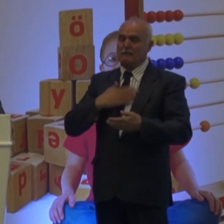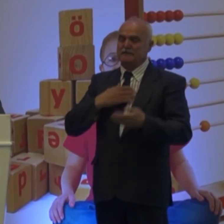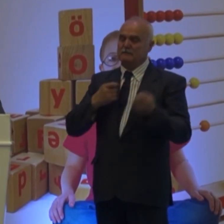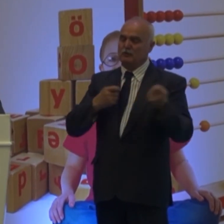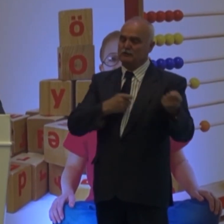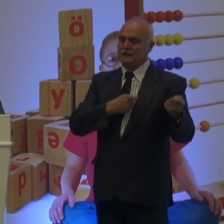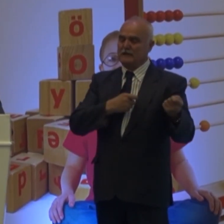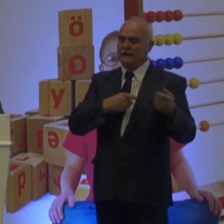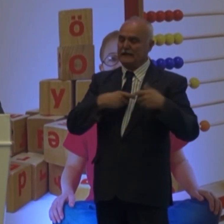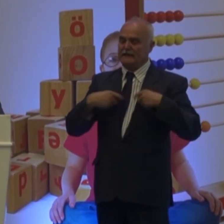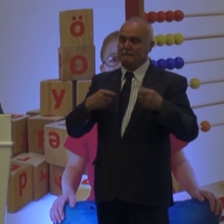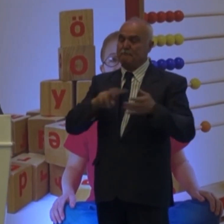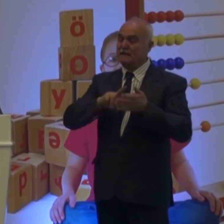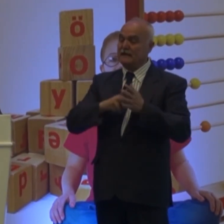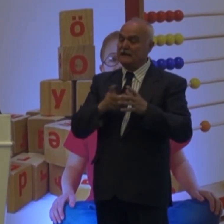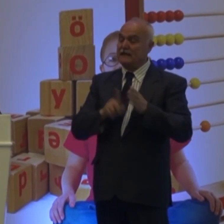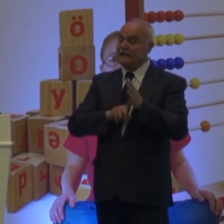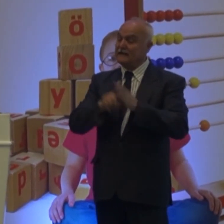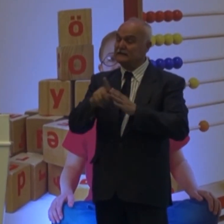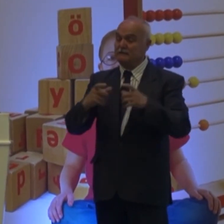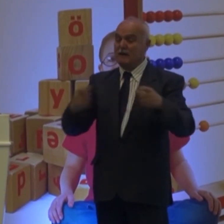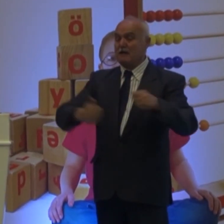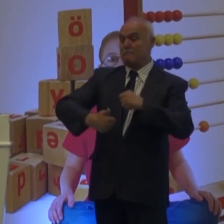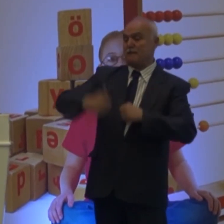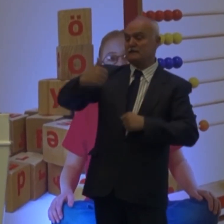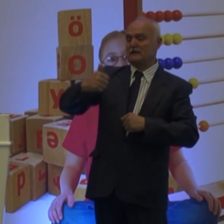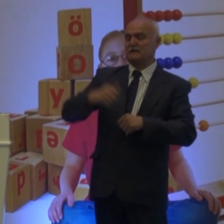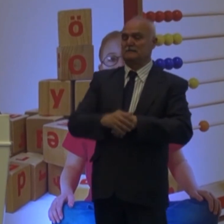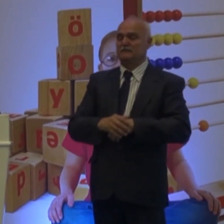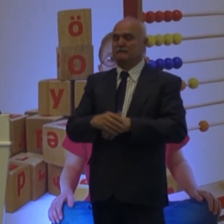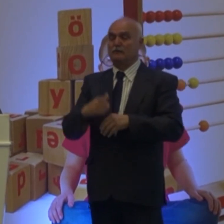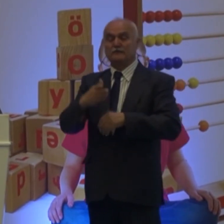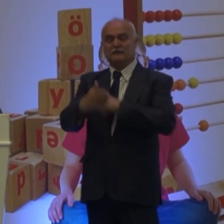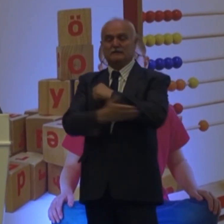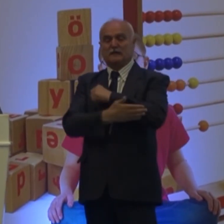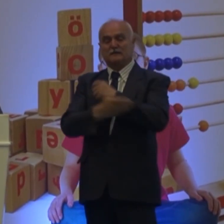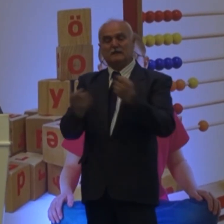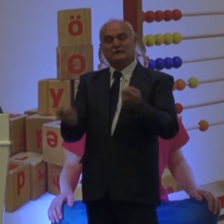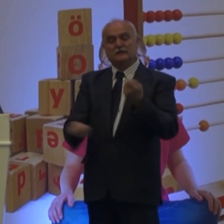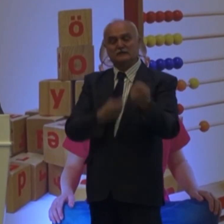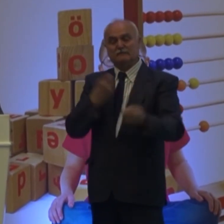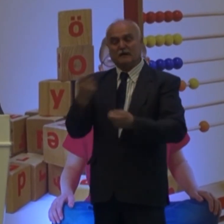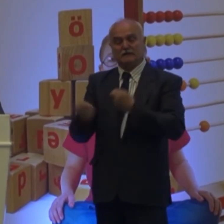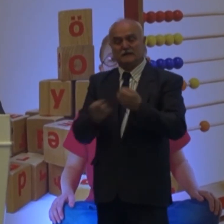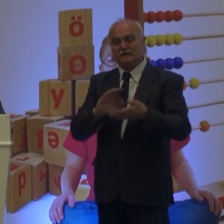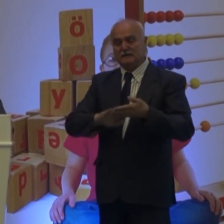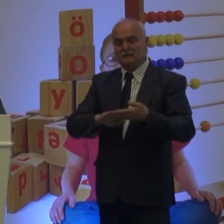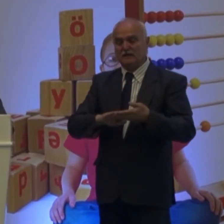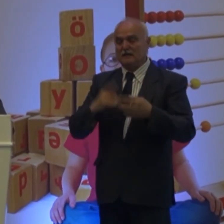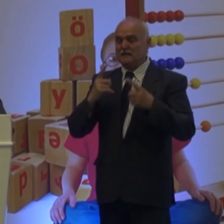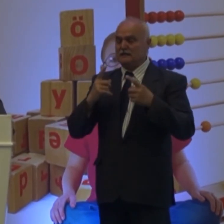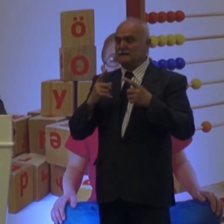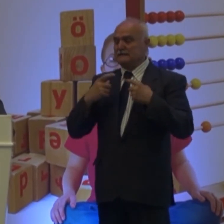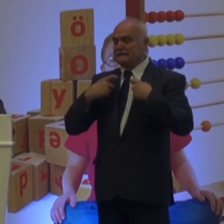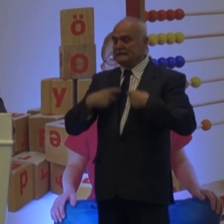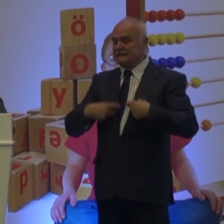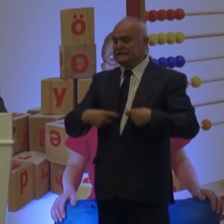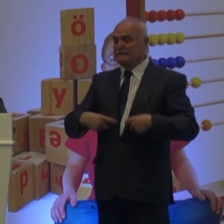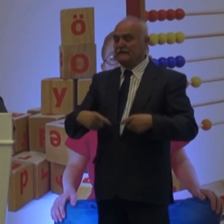eğitim materyal geliştirme dairesi başkanımıza ve çalışma arkadaşlarına, sivil toplum kuruluşlarımıza,